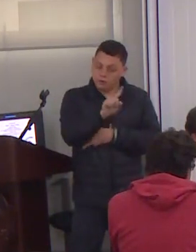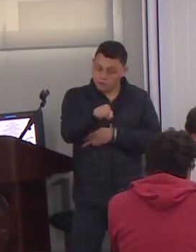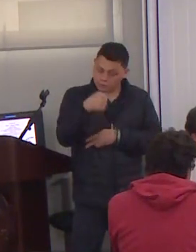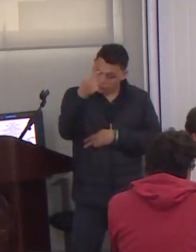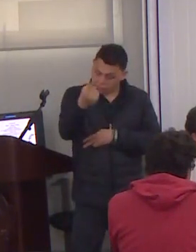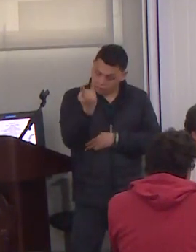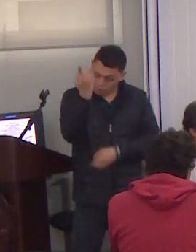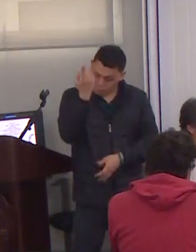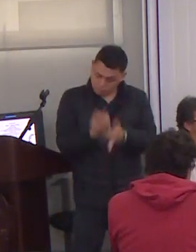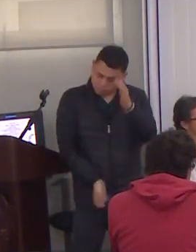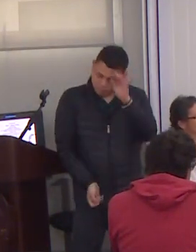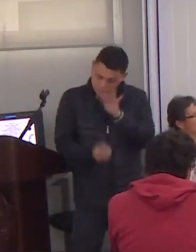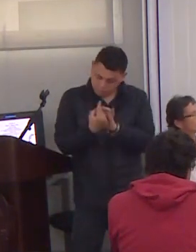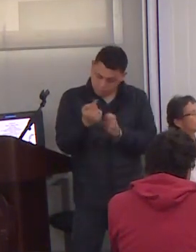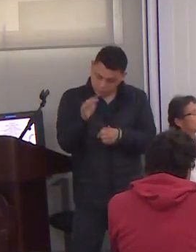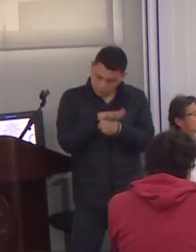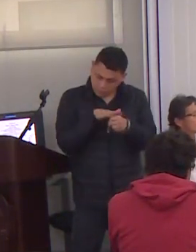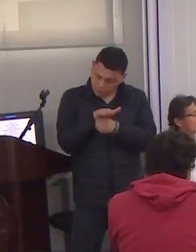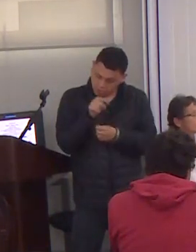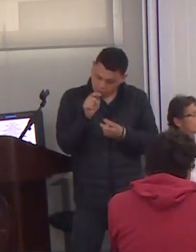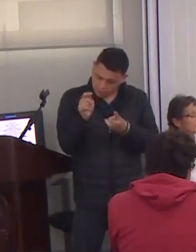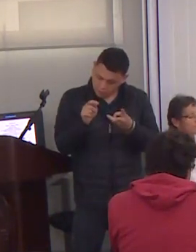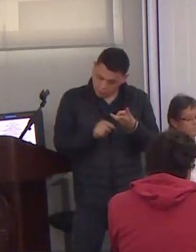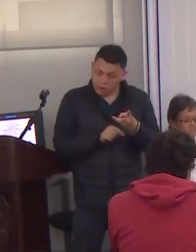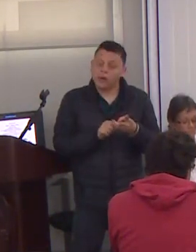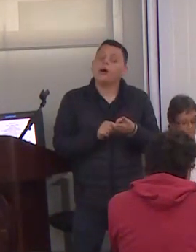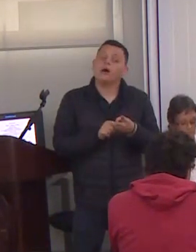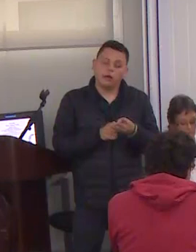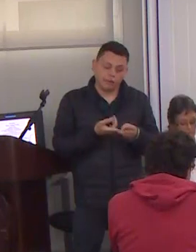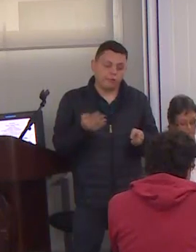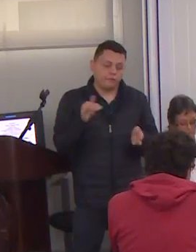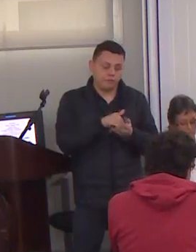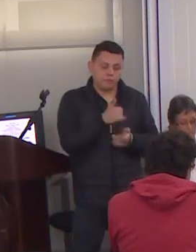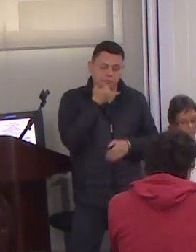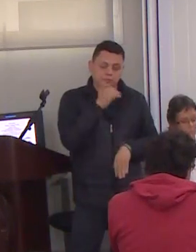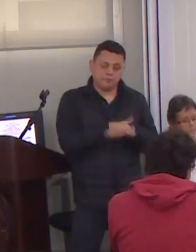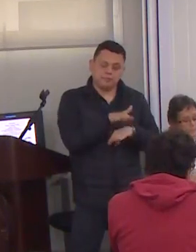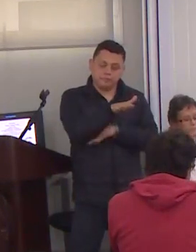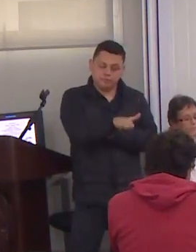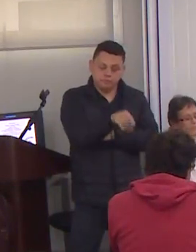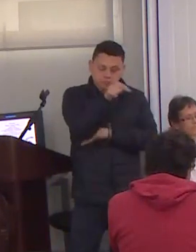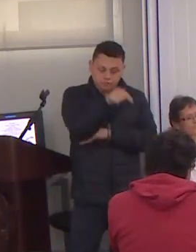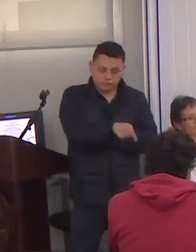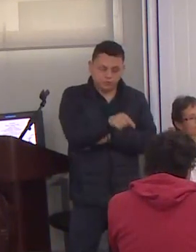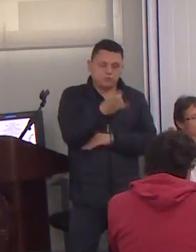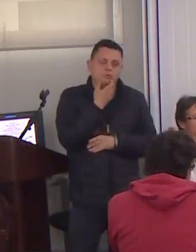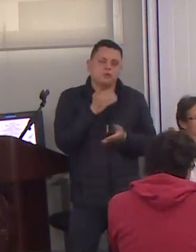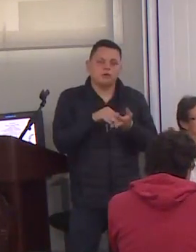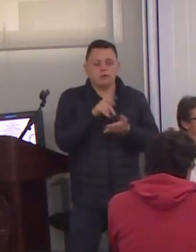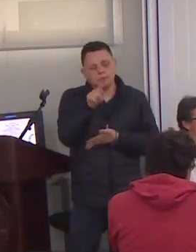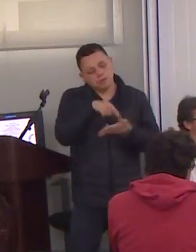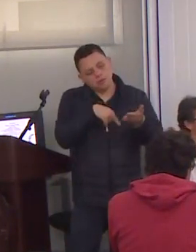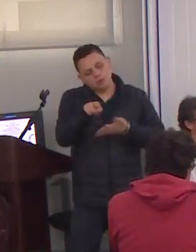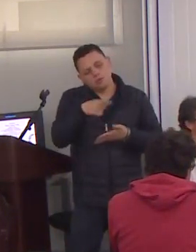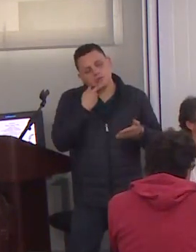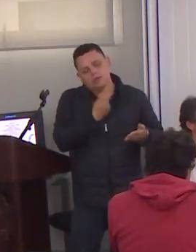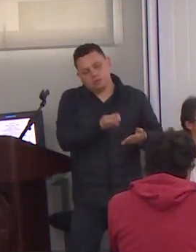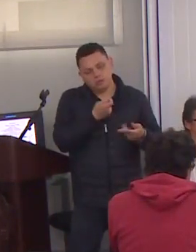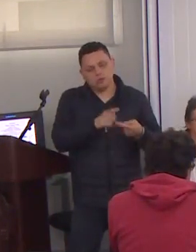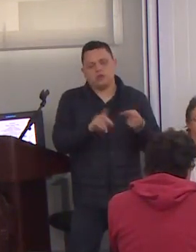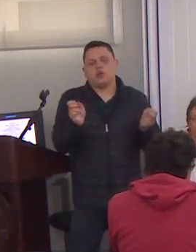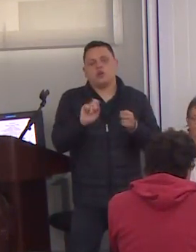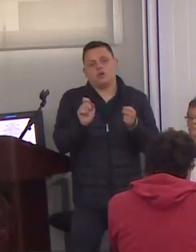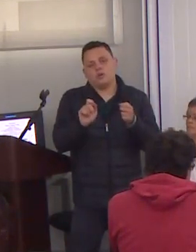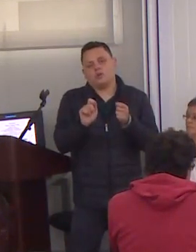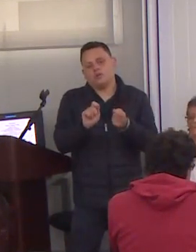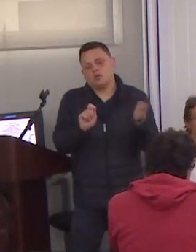que usted cometa esta falta esto es lo que vas a hacer entonces una matrícula condicional o un cambio